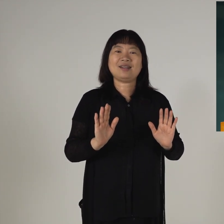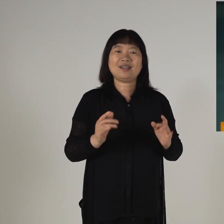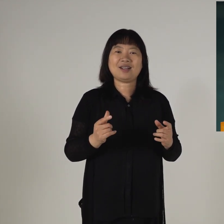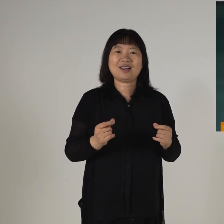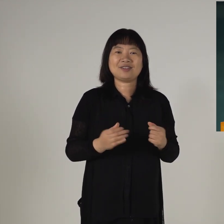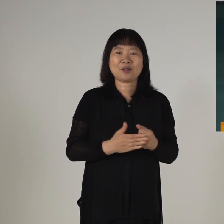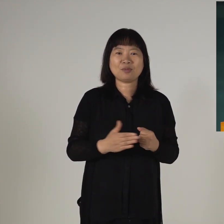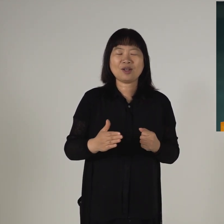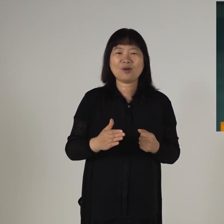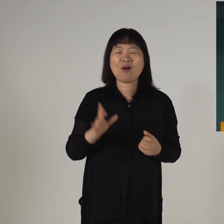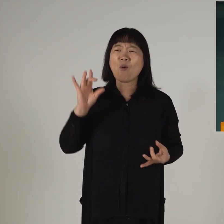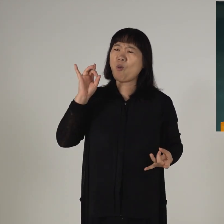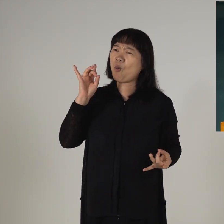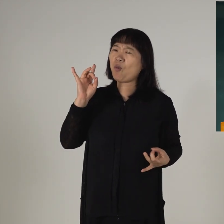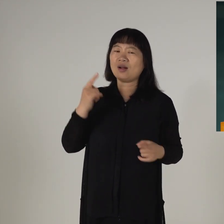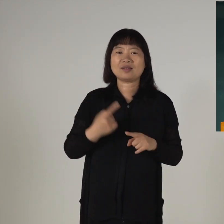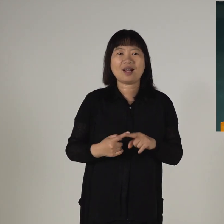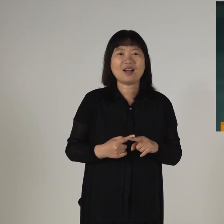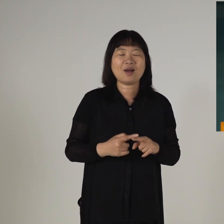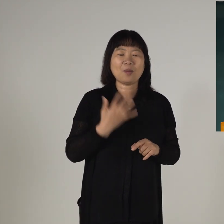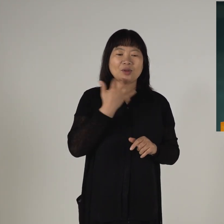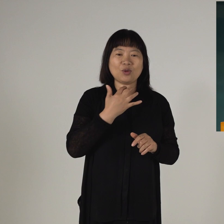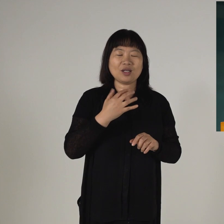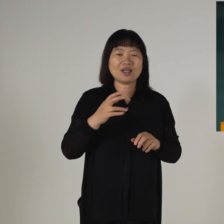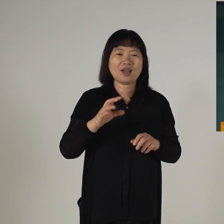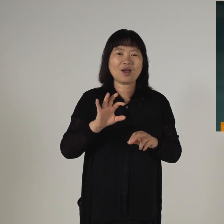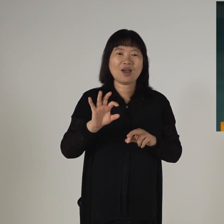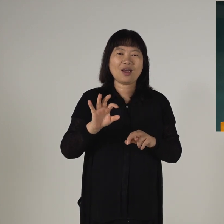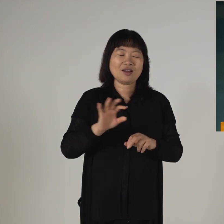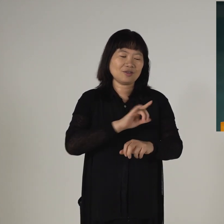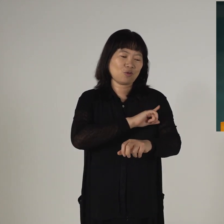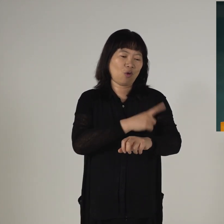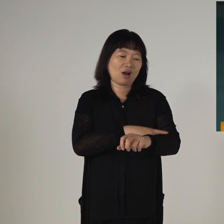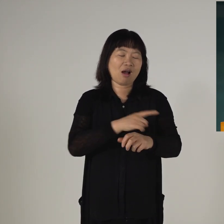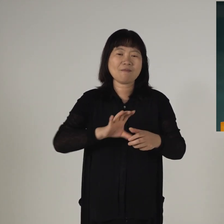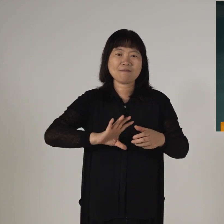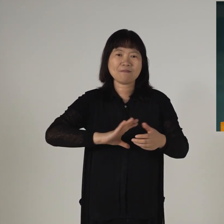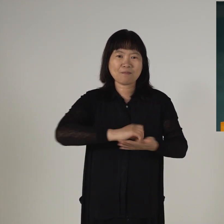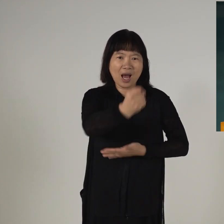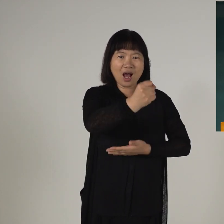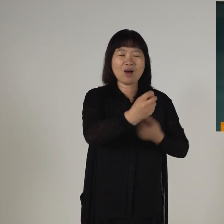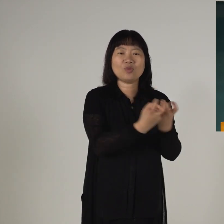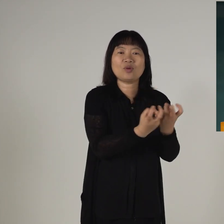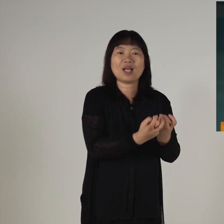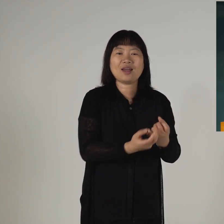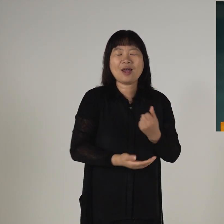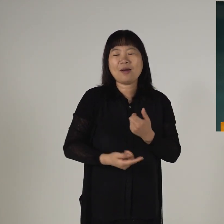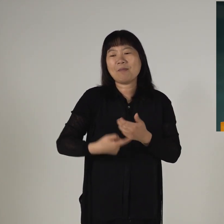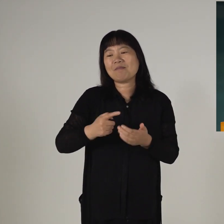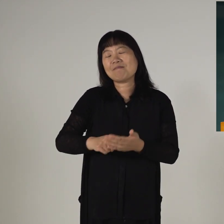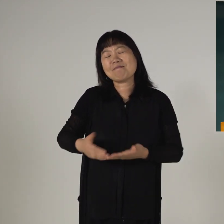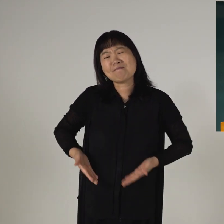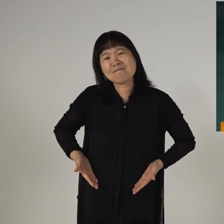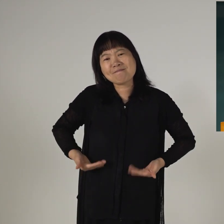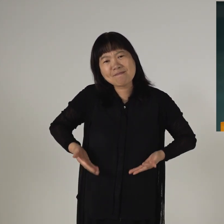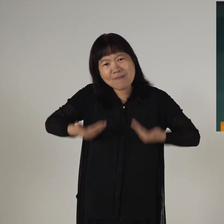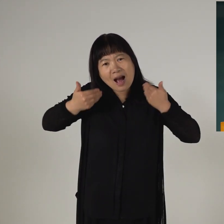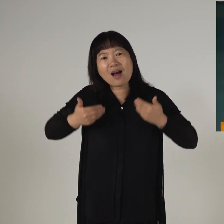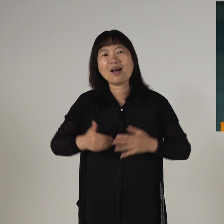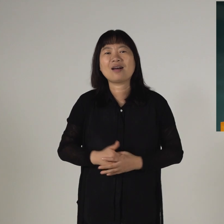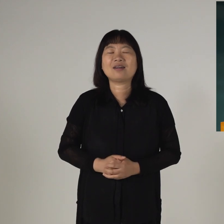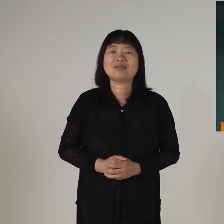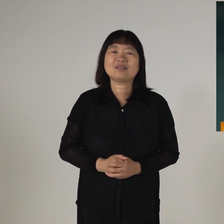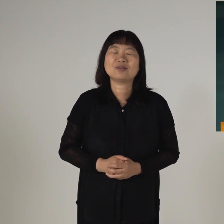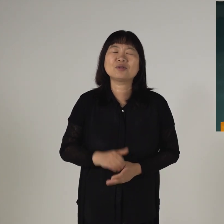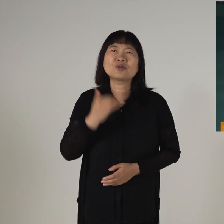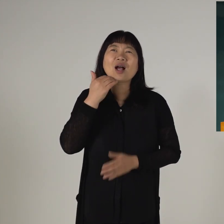근데 이러고 있다가 저 베드로한테 다 뺏기는 거 아니야? 이게 마음이 뭔가 조급했던 것 같아요. 아, 누가